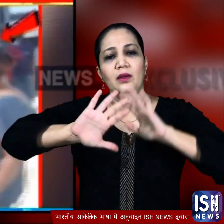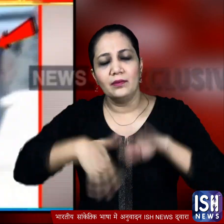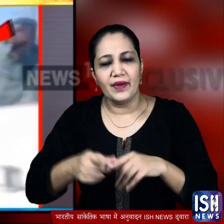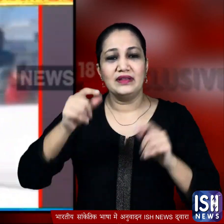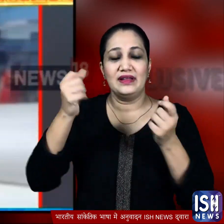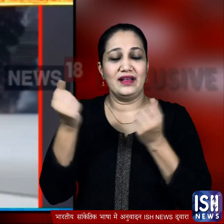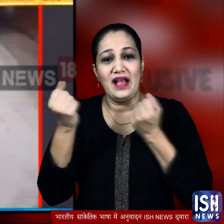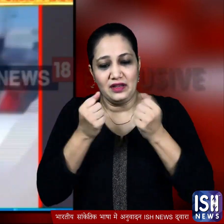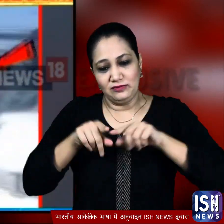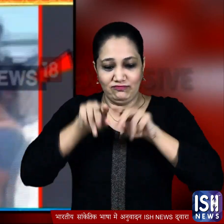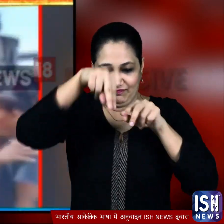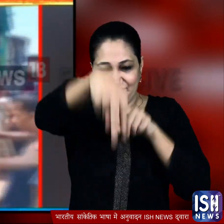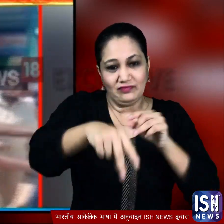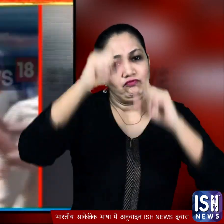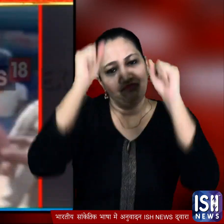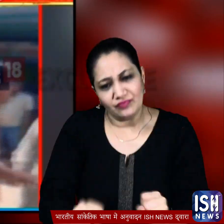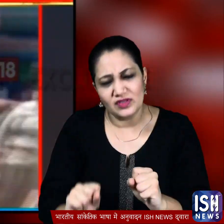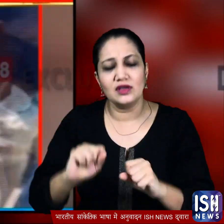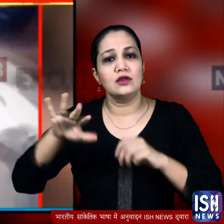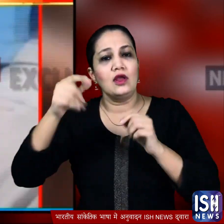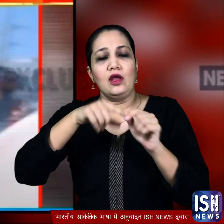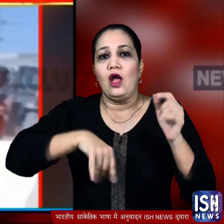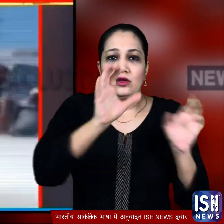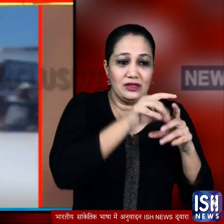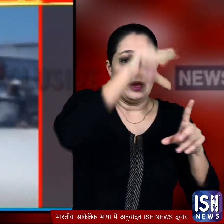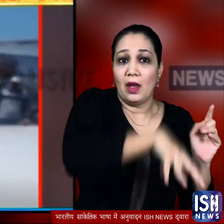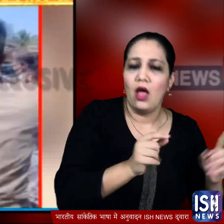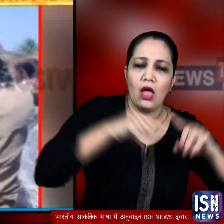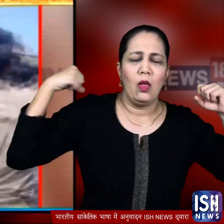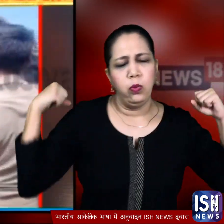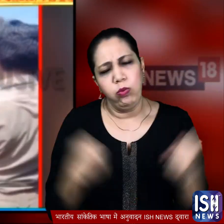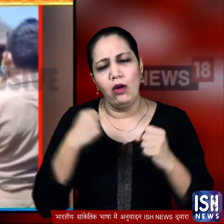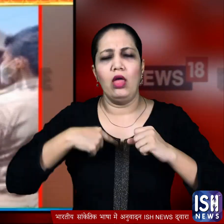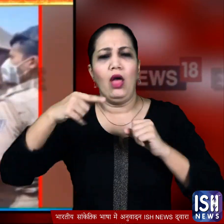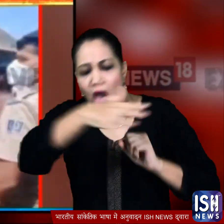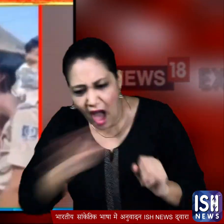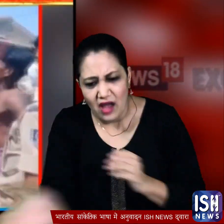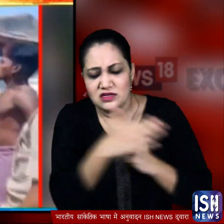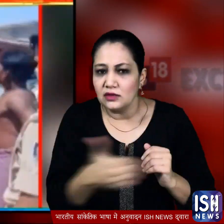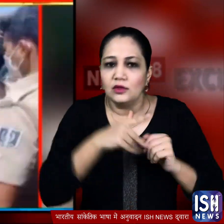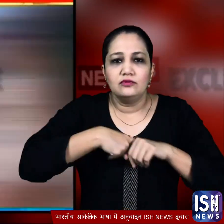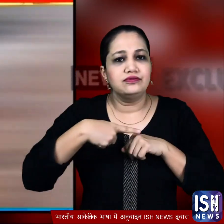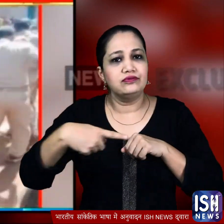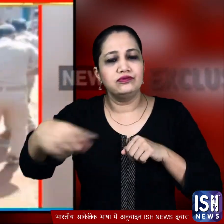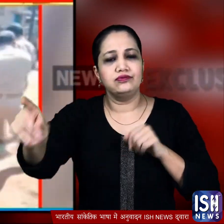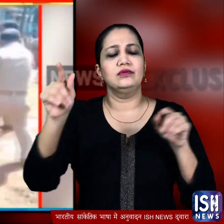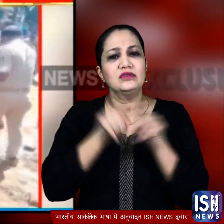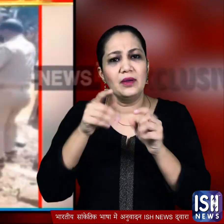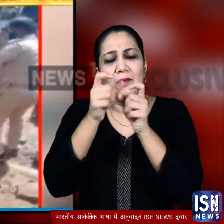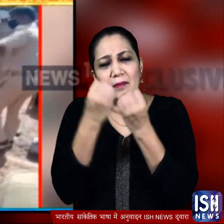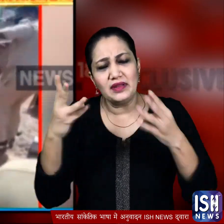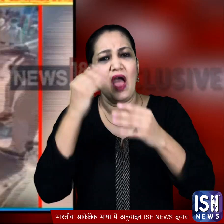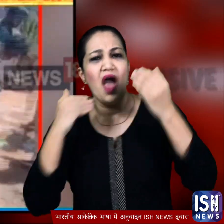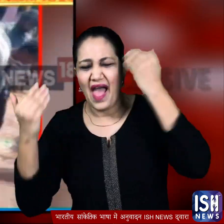इसके बाद वो उस गाड़ी के आगे बैठ गई, जिसे हटाने में कर्मचारियों के पसीने छूट गए। इसके बाद भी काफी देर तक वहां बवाल होता रहा। इस हमले में